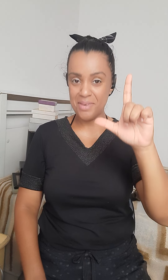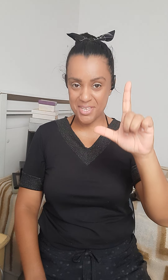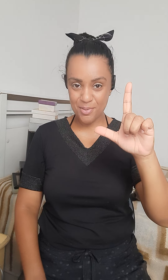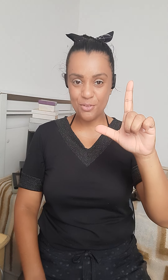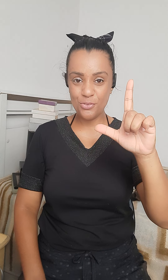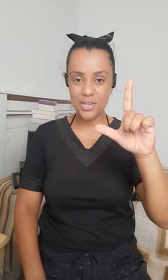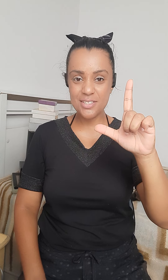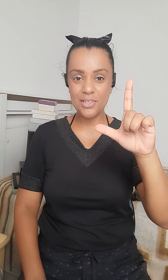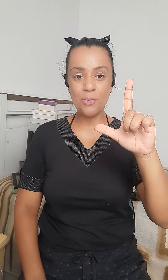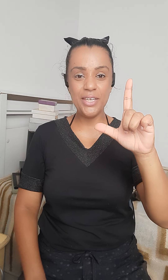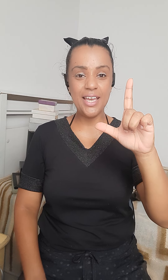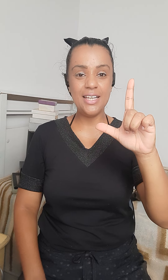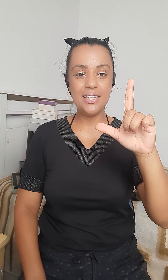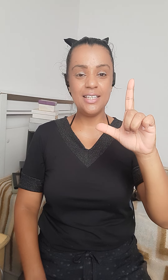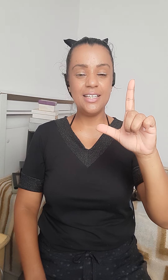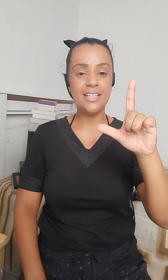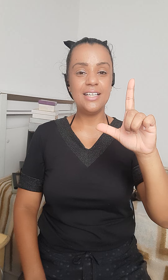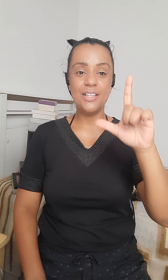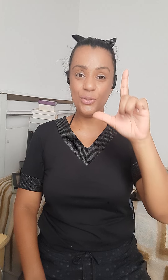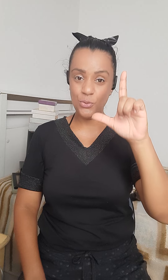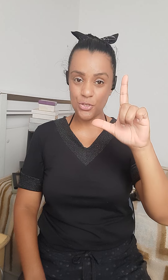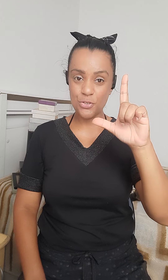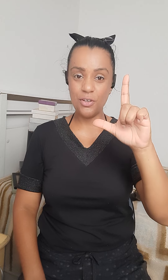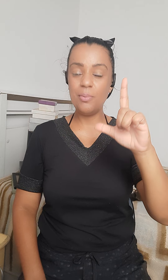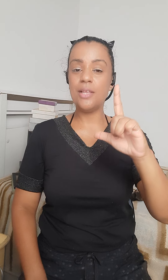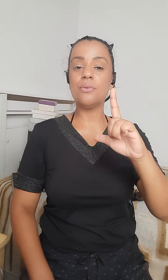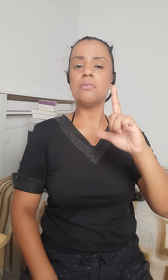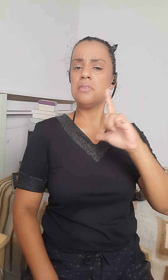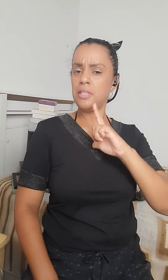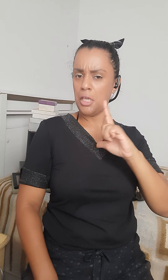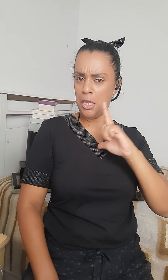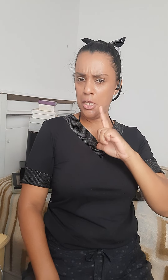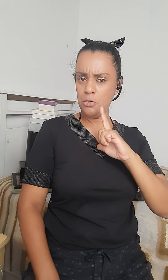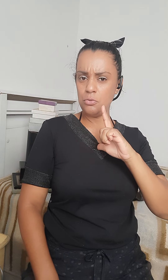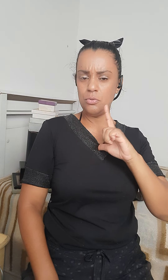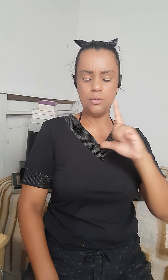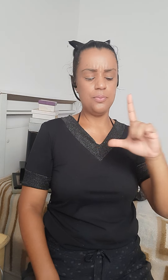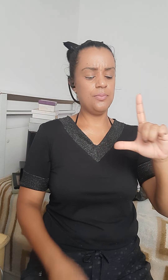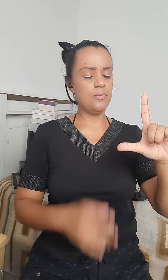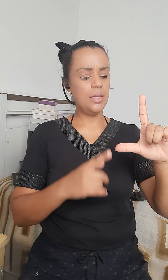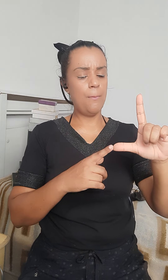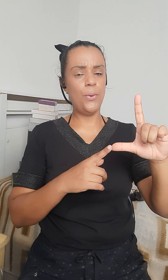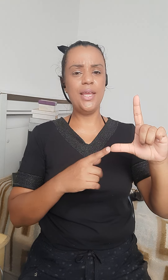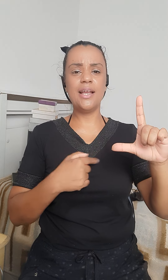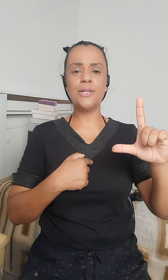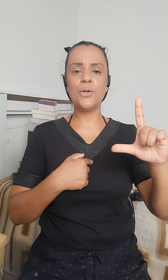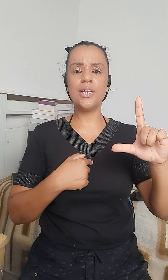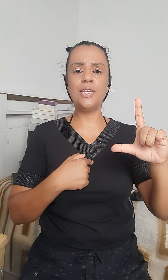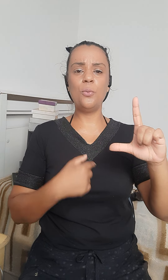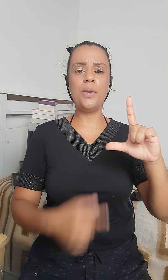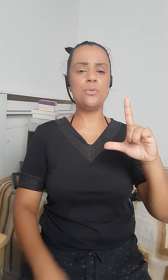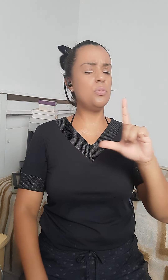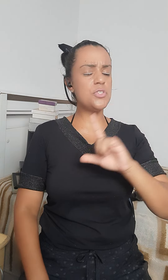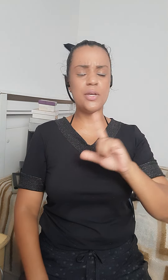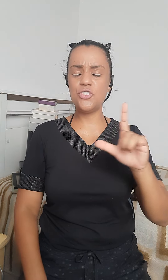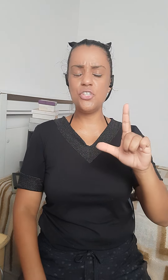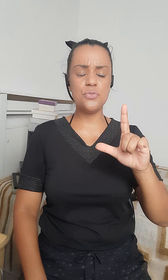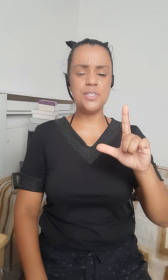mesma configuração da mão em L, do nosso alfabeto, ó. Tenho. Polegar toca aqui no peito, 2 batidinhas